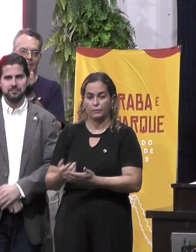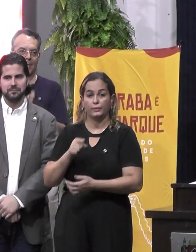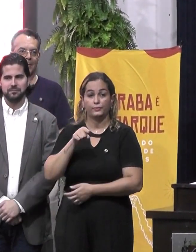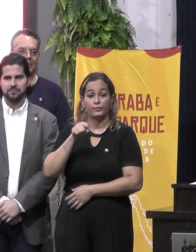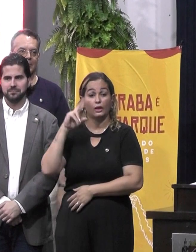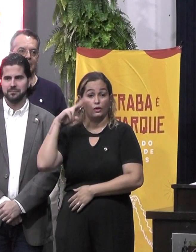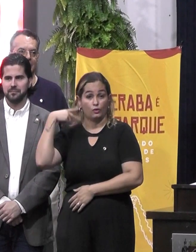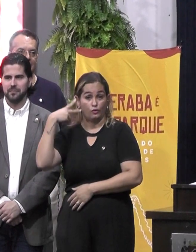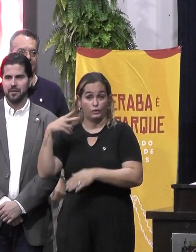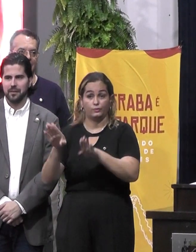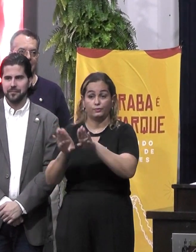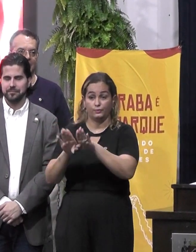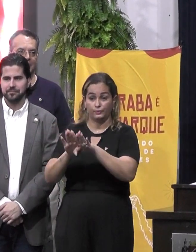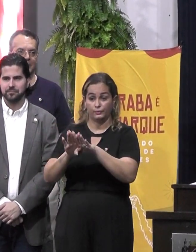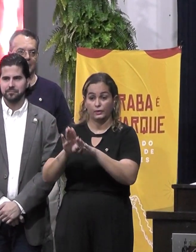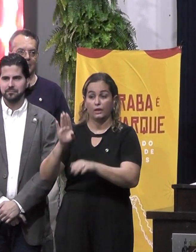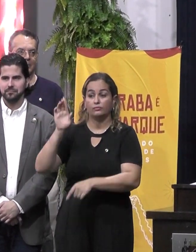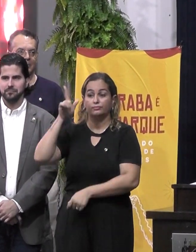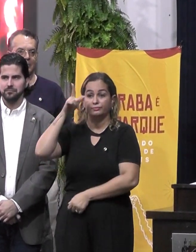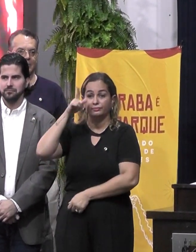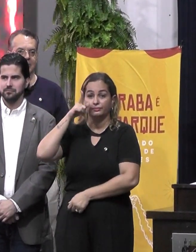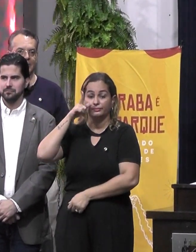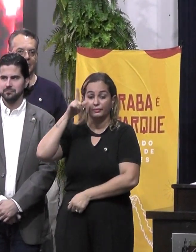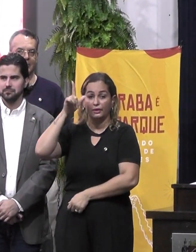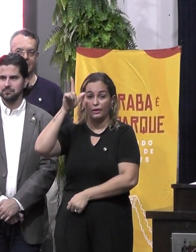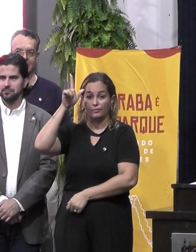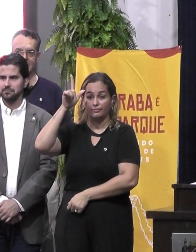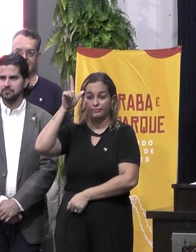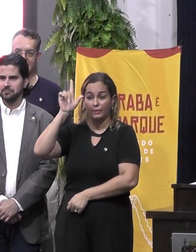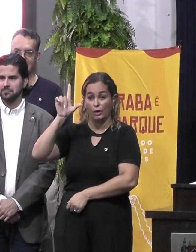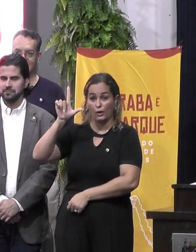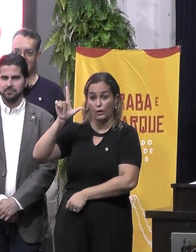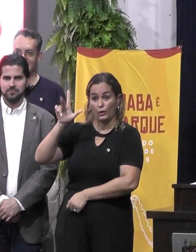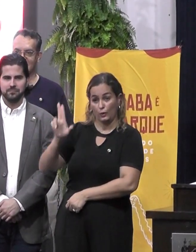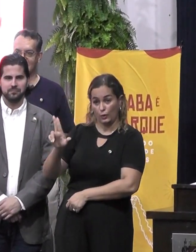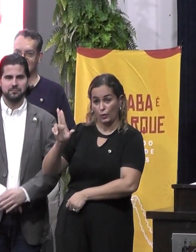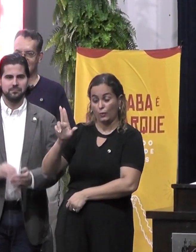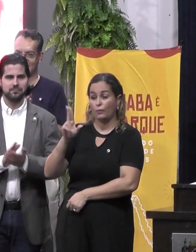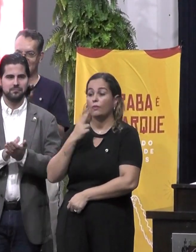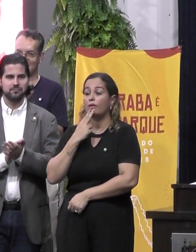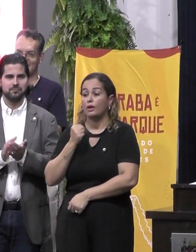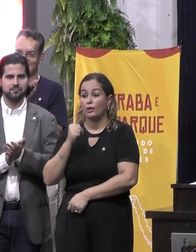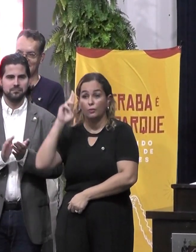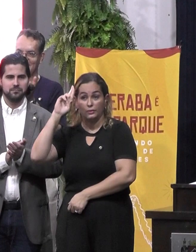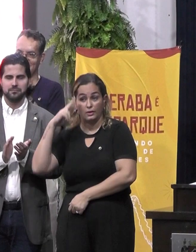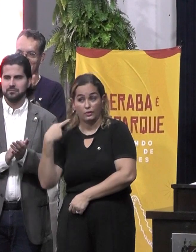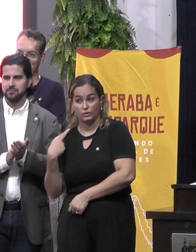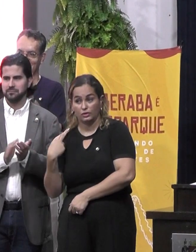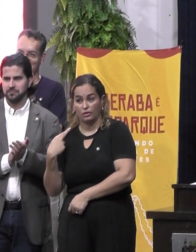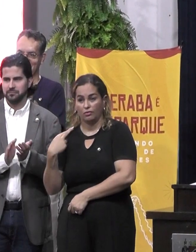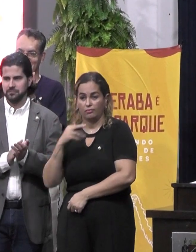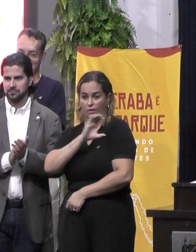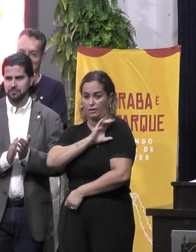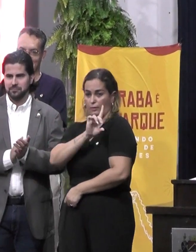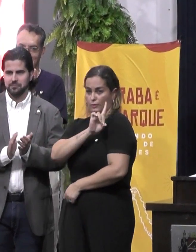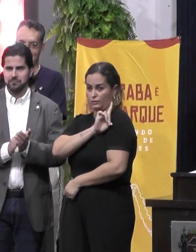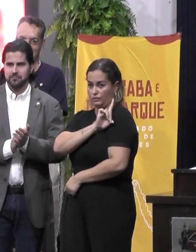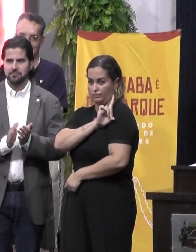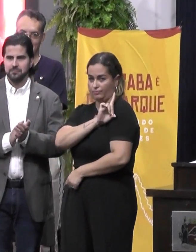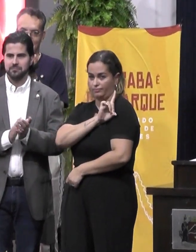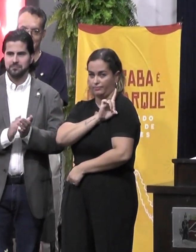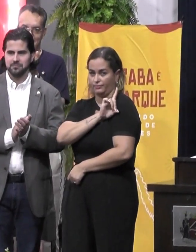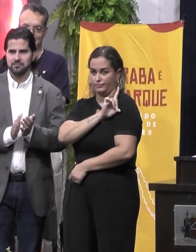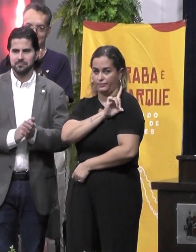Senhores vereadores Luciene Facchinelli, Almir Silva, Rochelle, Cabo Diego